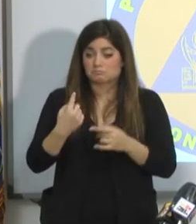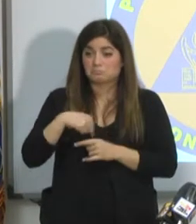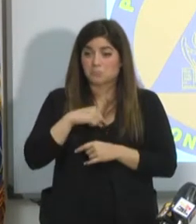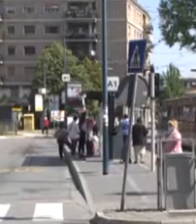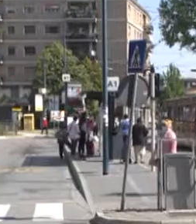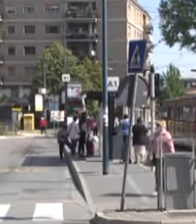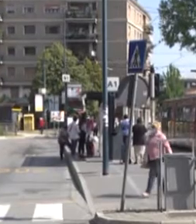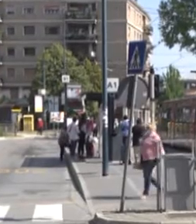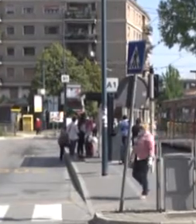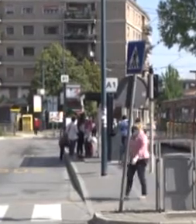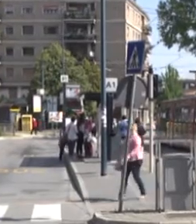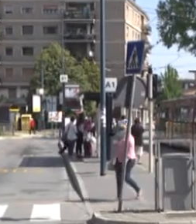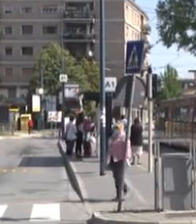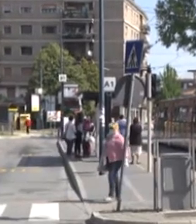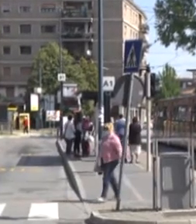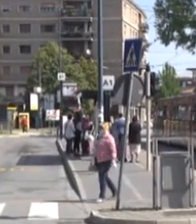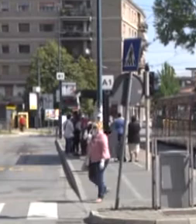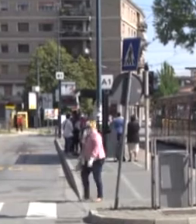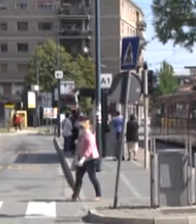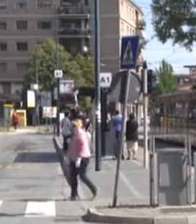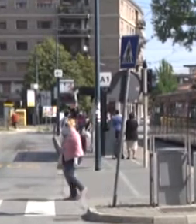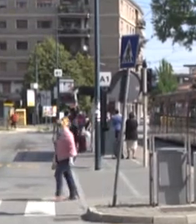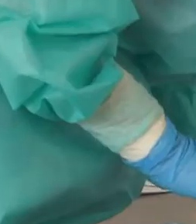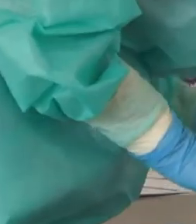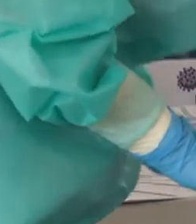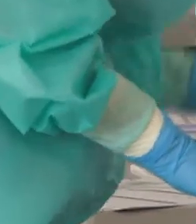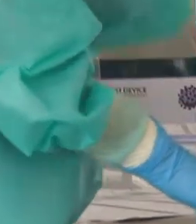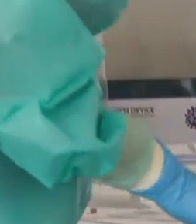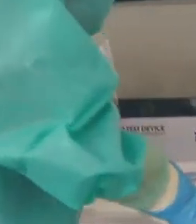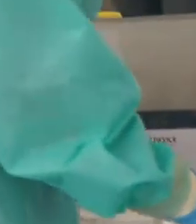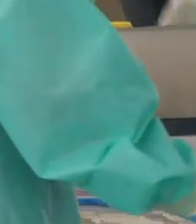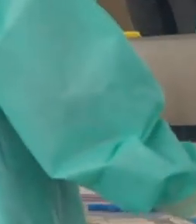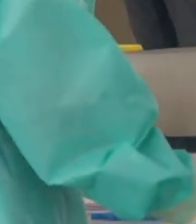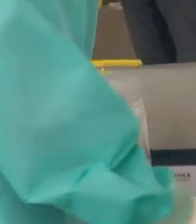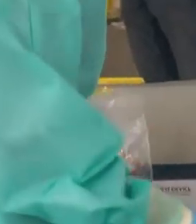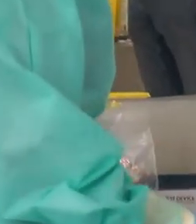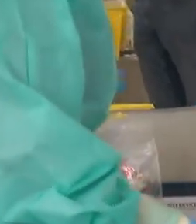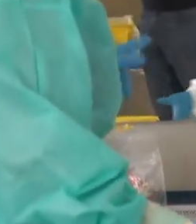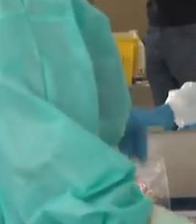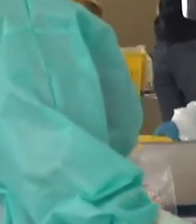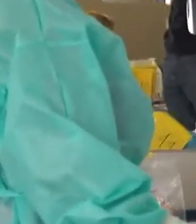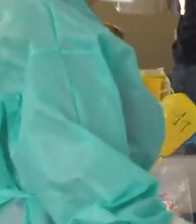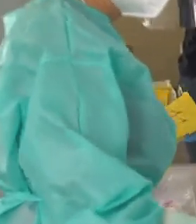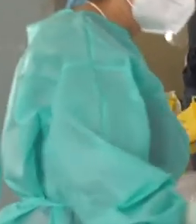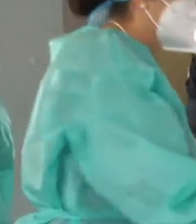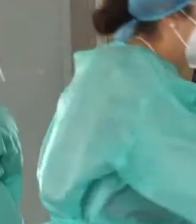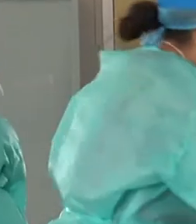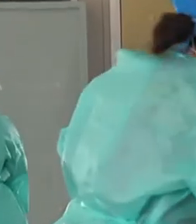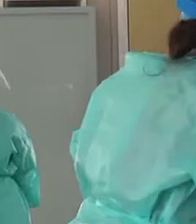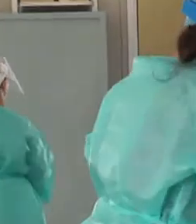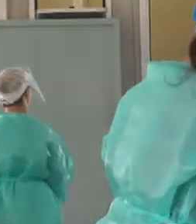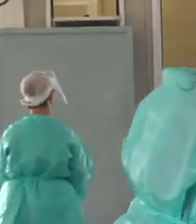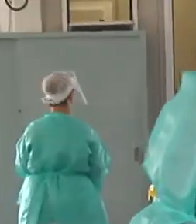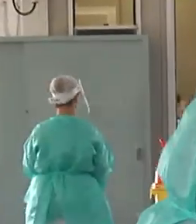nessuna ordinanza. Al governo Zaia però manda alcuni messaggi, dalla necessità di un piano di sanità pubblica nazionale a quello di tenere